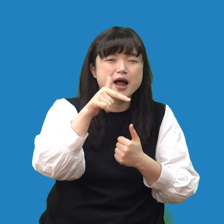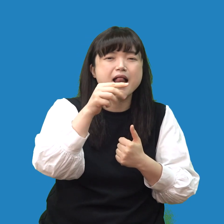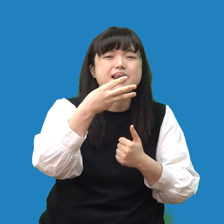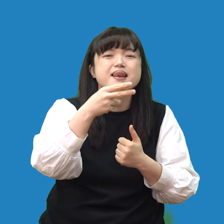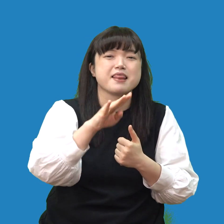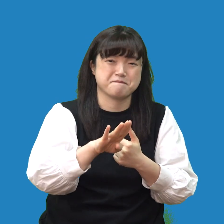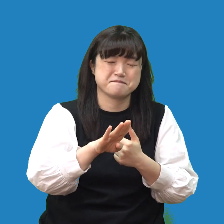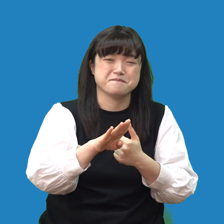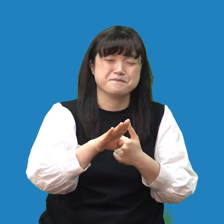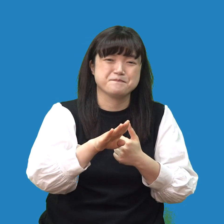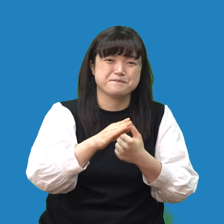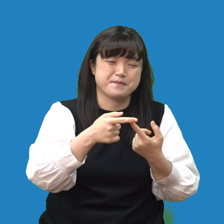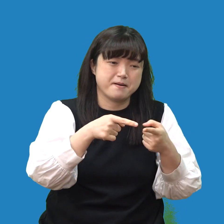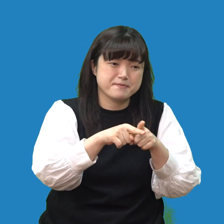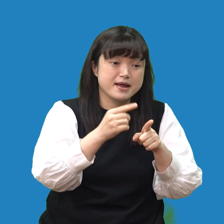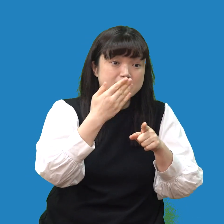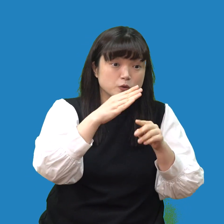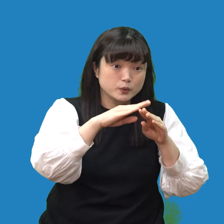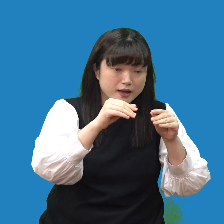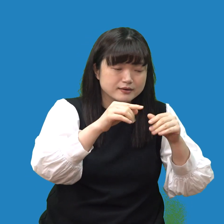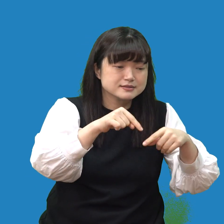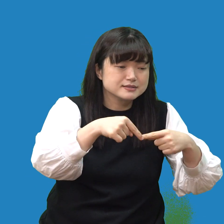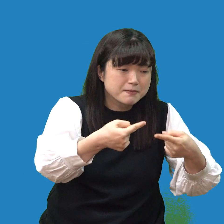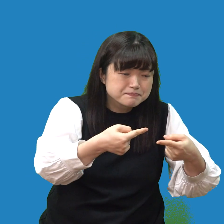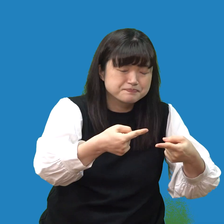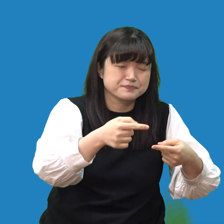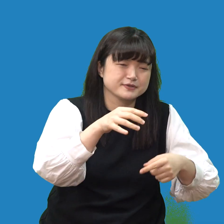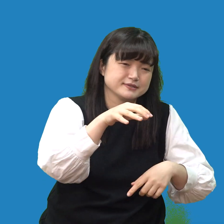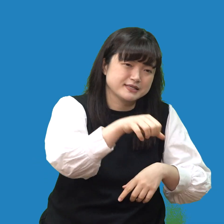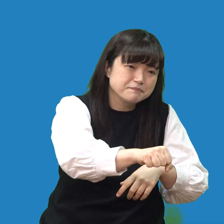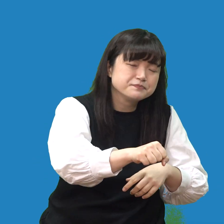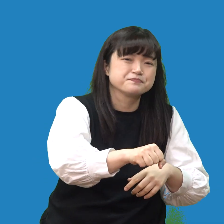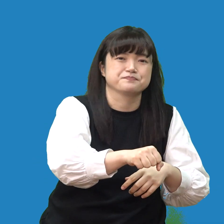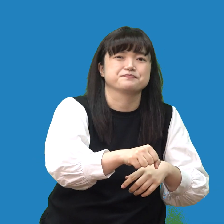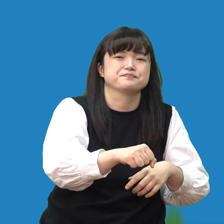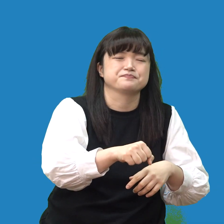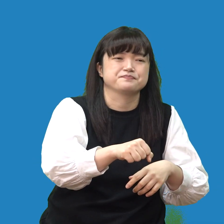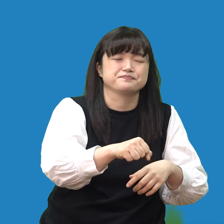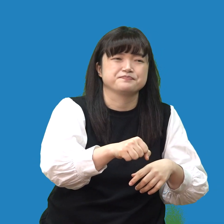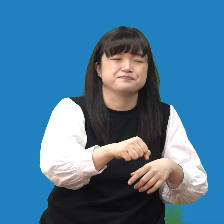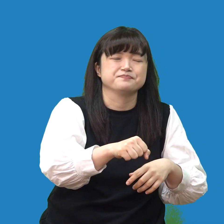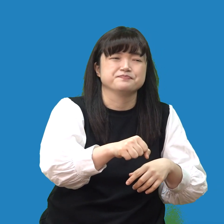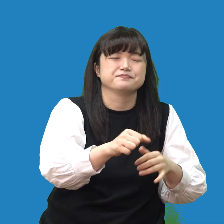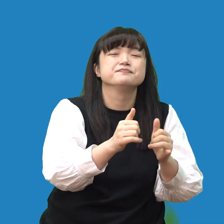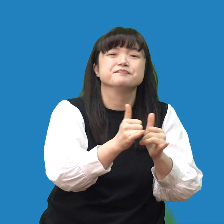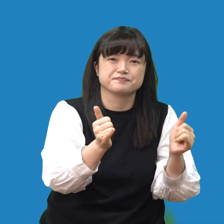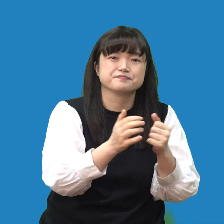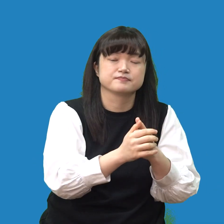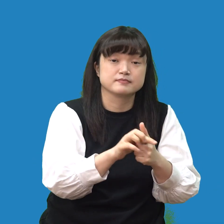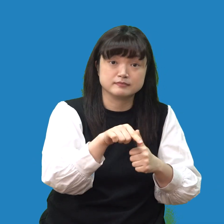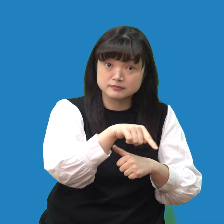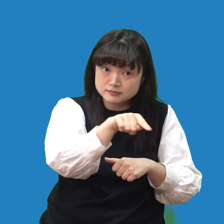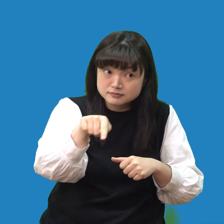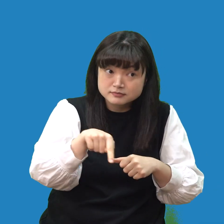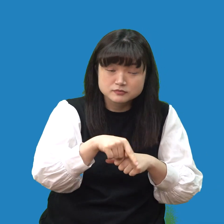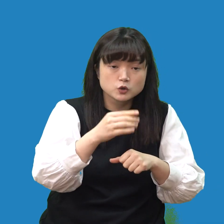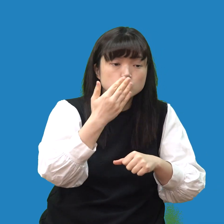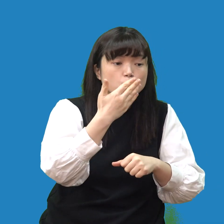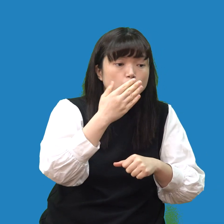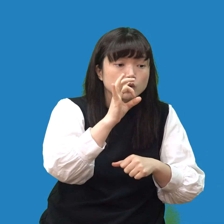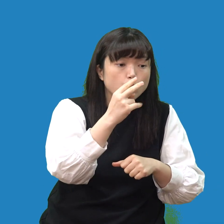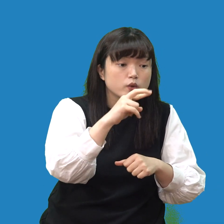갈렙과 함께 이 약속의 땅 가나안을 정복한 그 세대인데요. 이들은 이